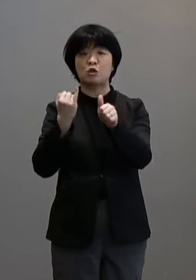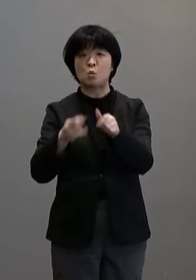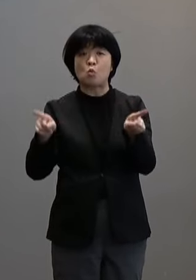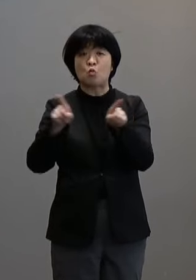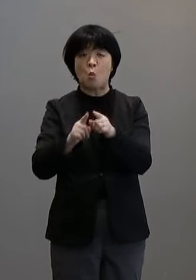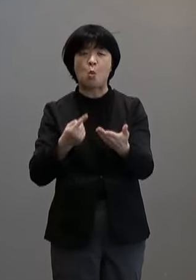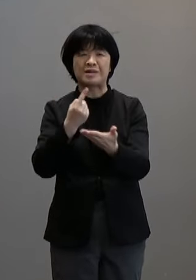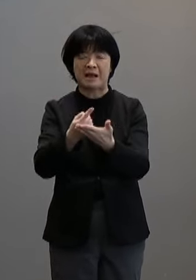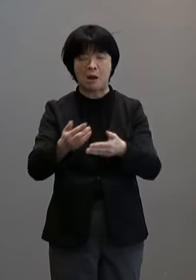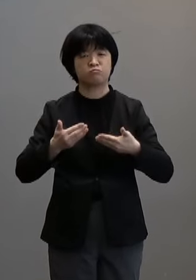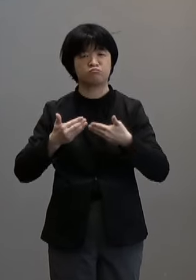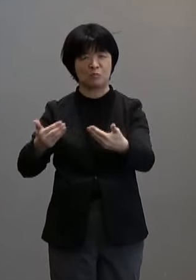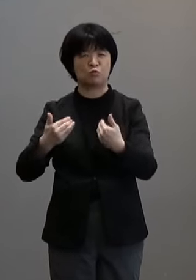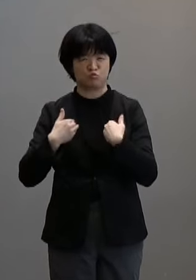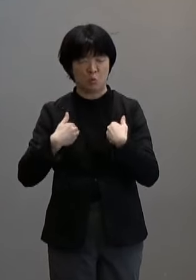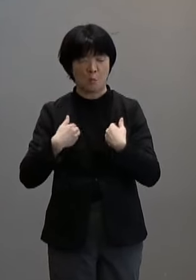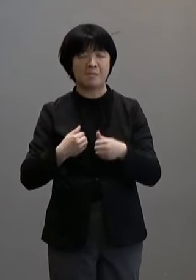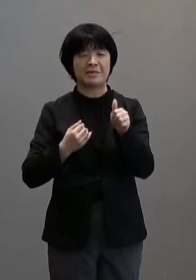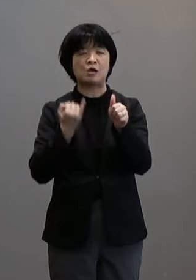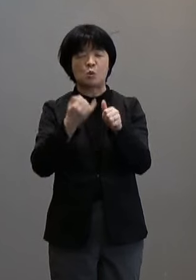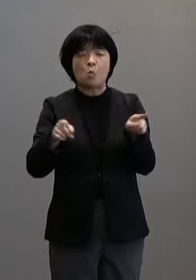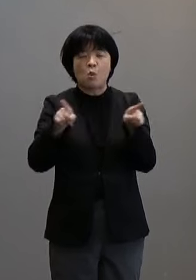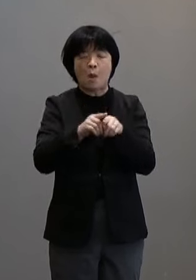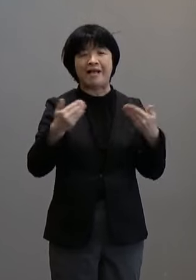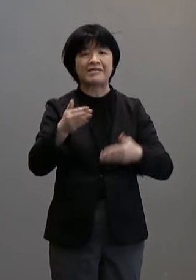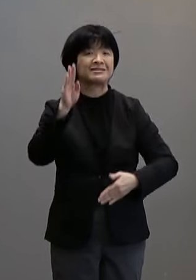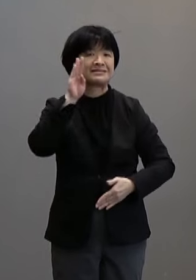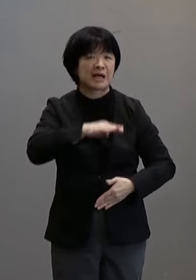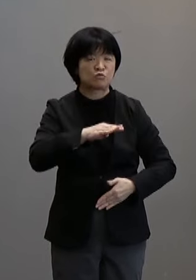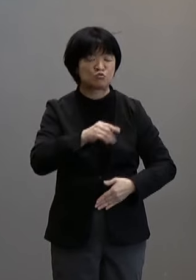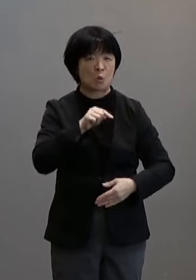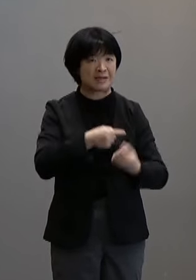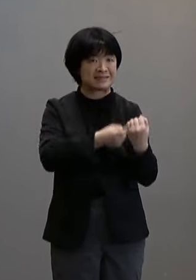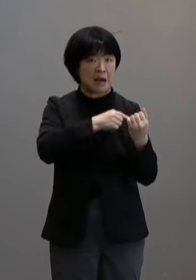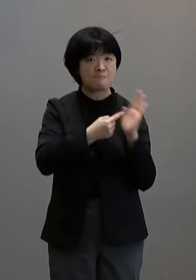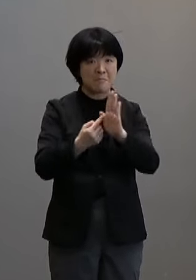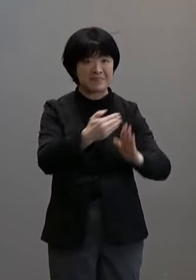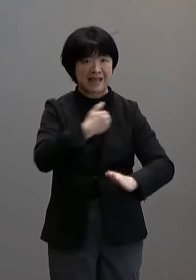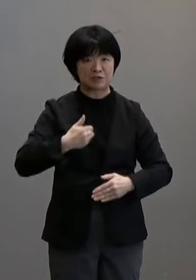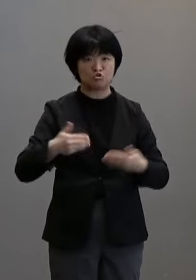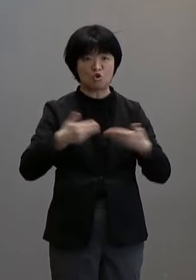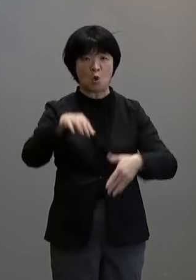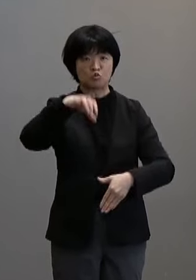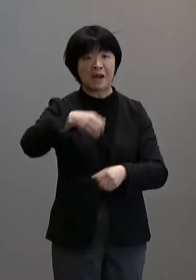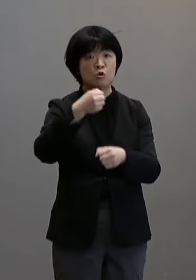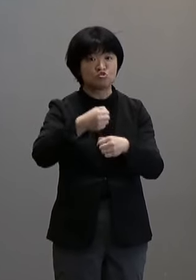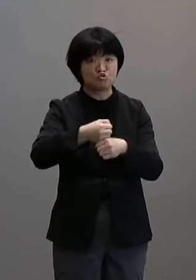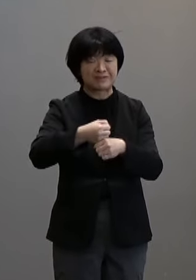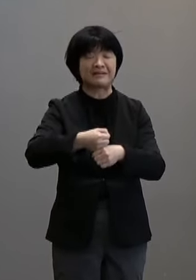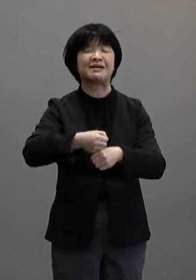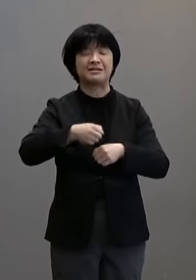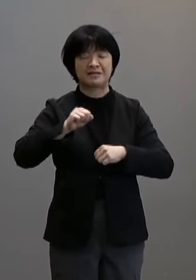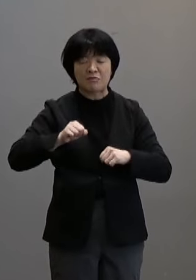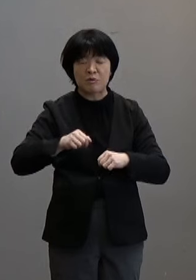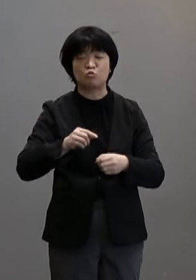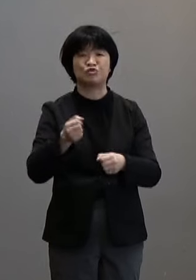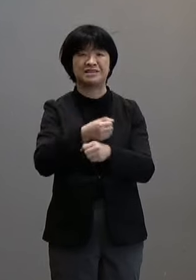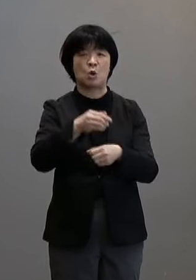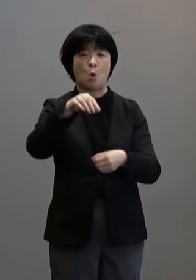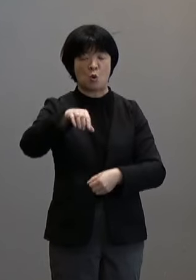を促進するために、男女が共に働きやすく、能力を発揮できる職場づくりを行う県内事業所を表彰するもの